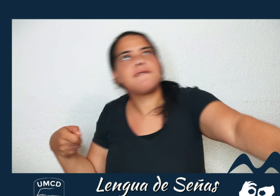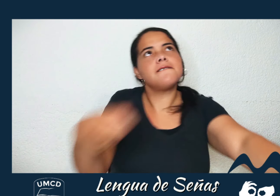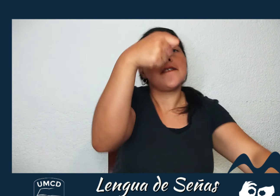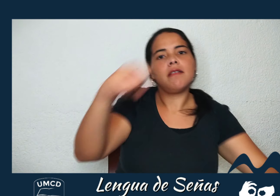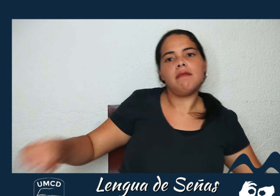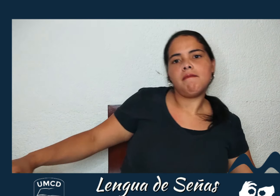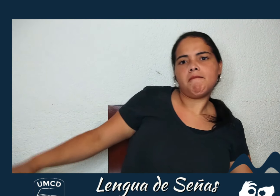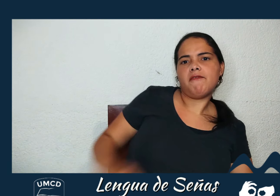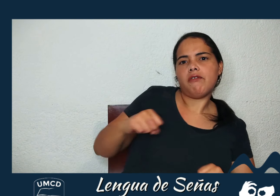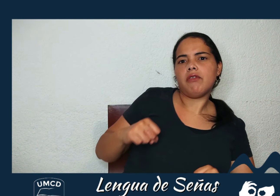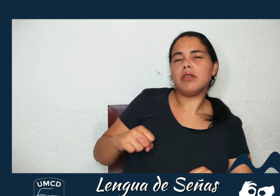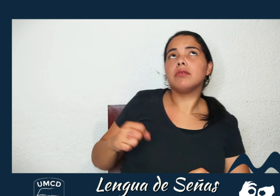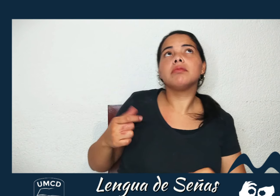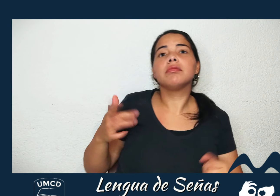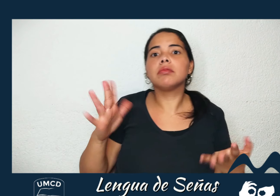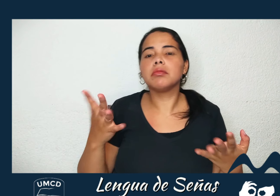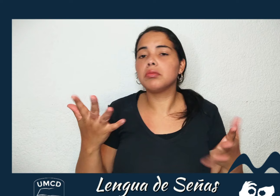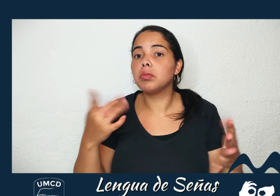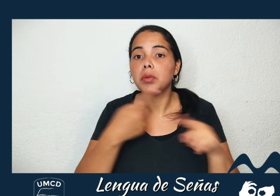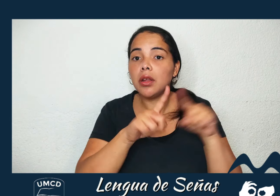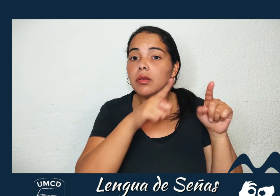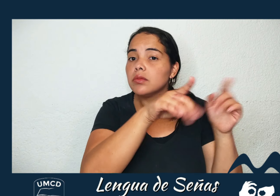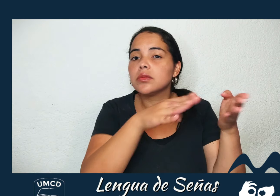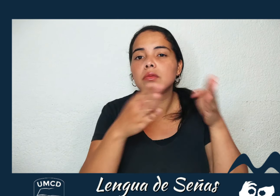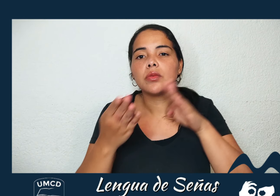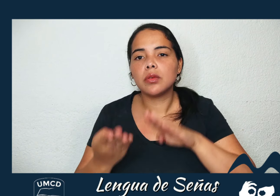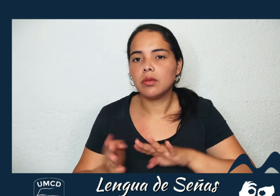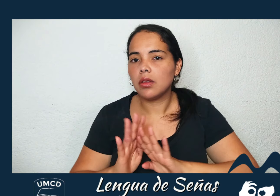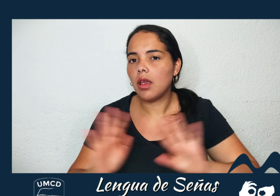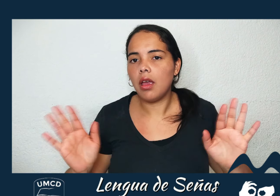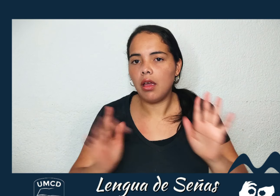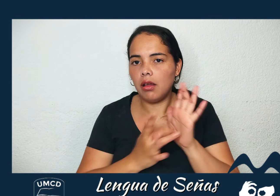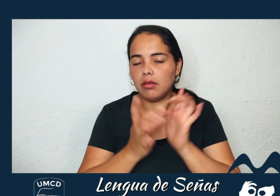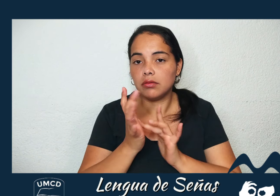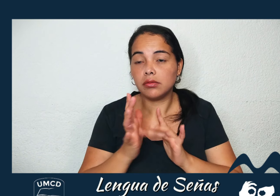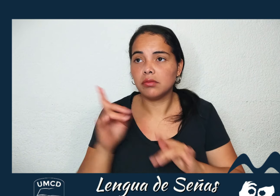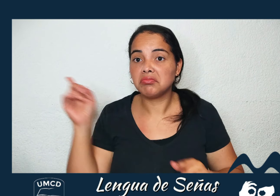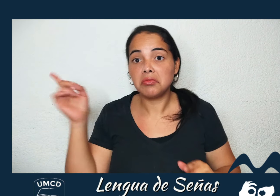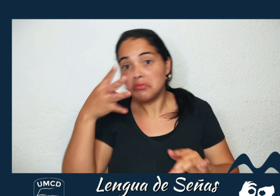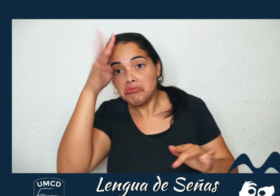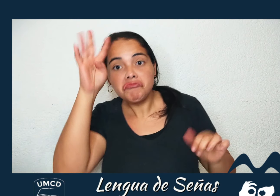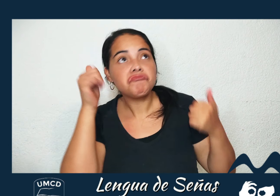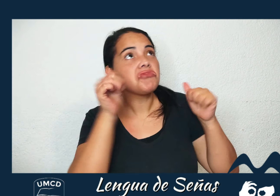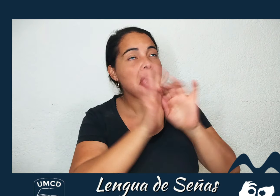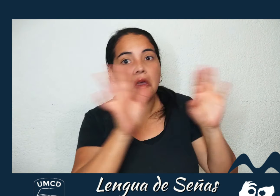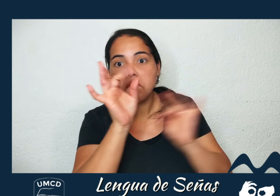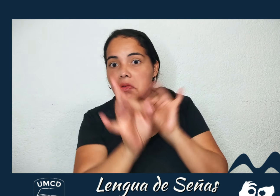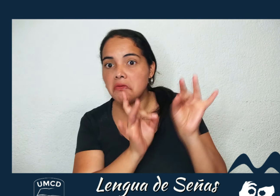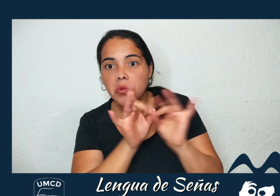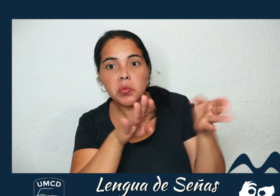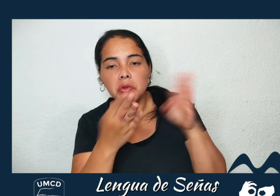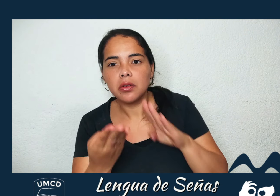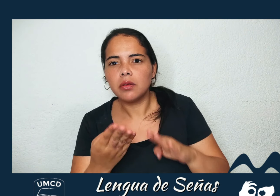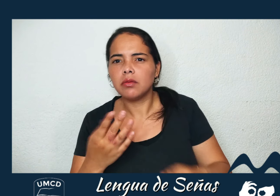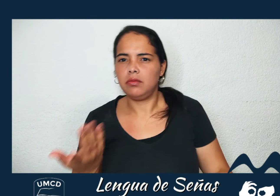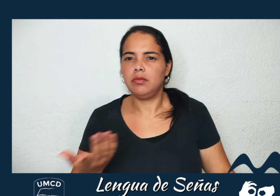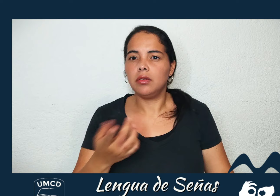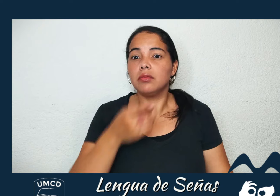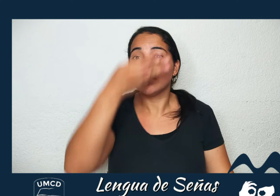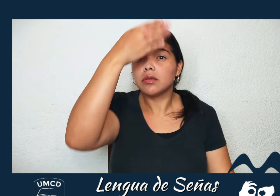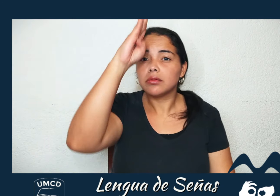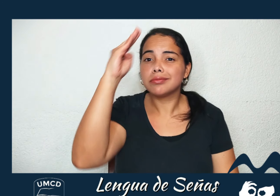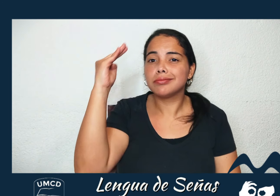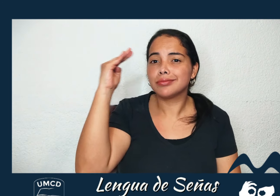sufrieron, todo fue por mi maldad. El siervo justo quería de